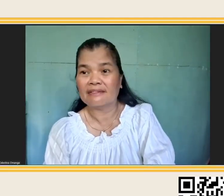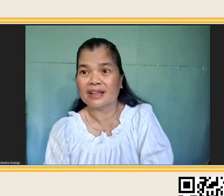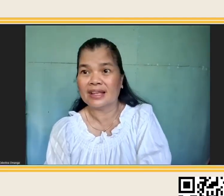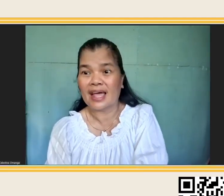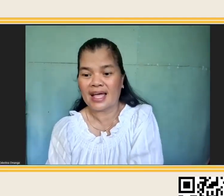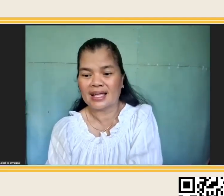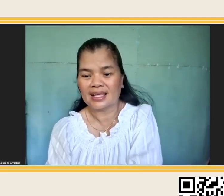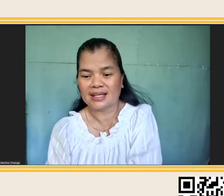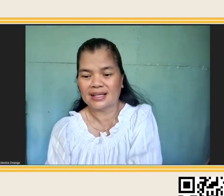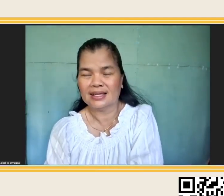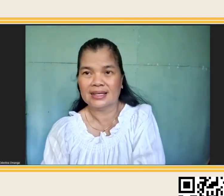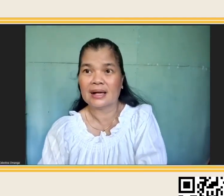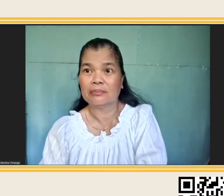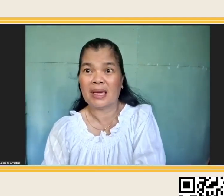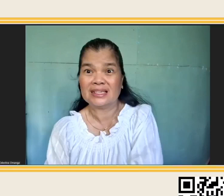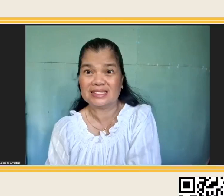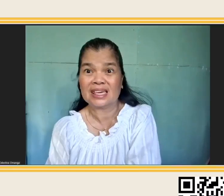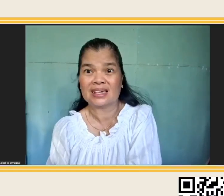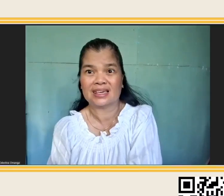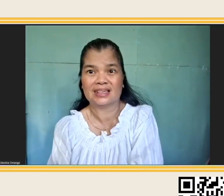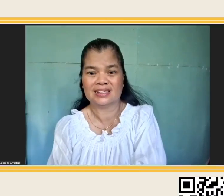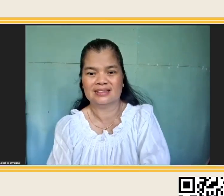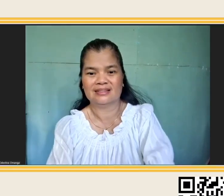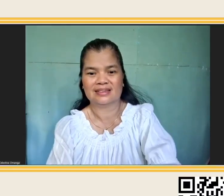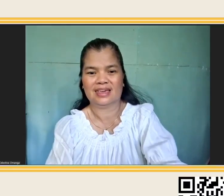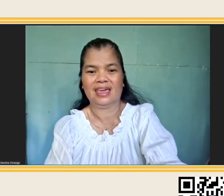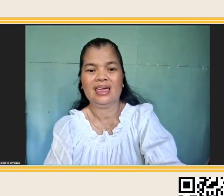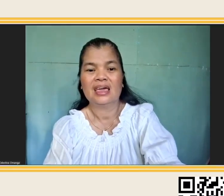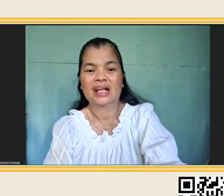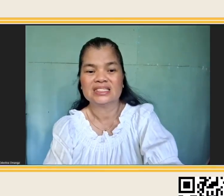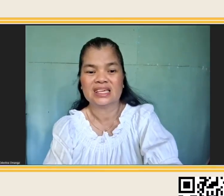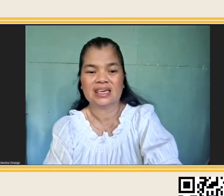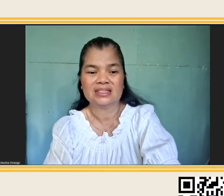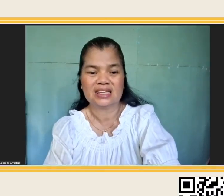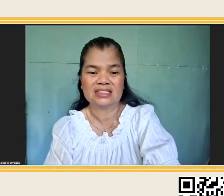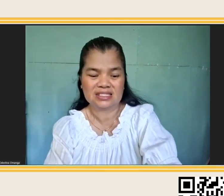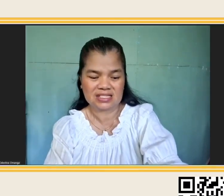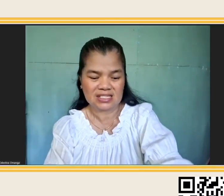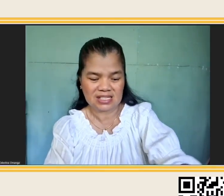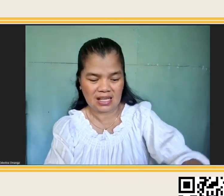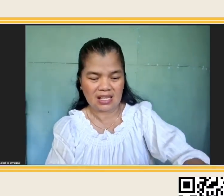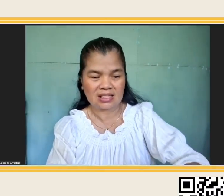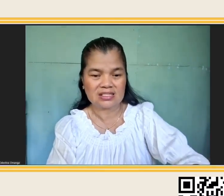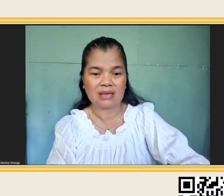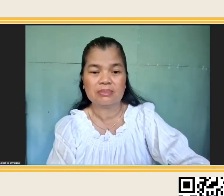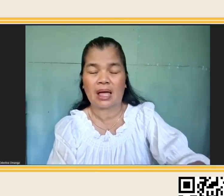4th level na ng basic. Okay? Kasi